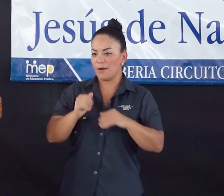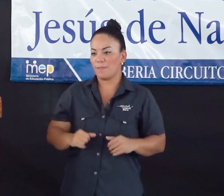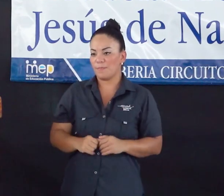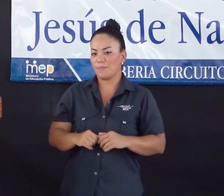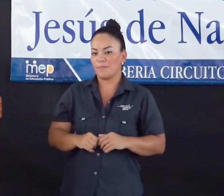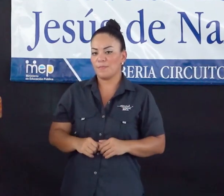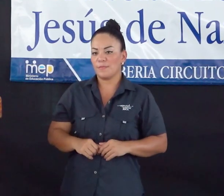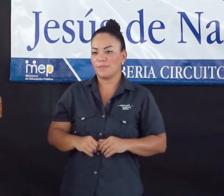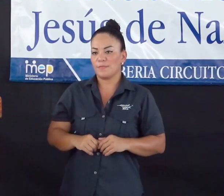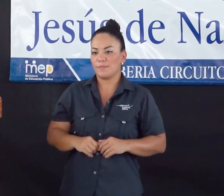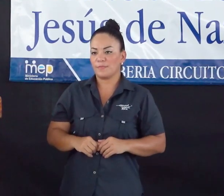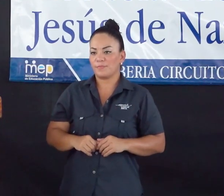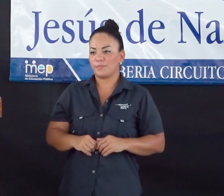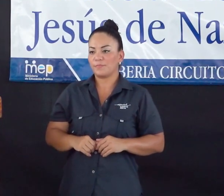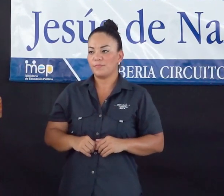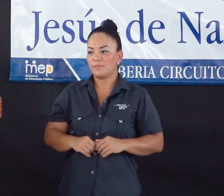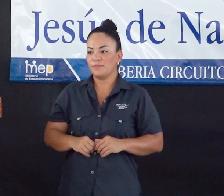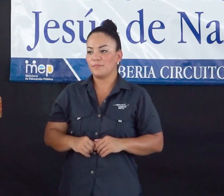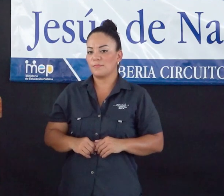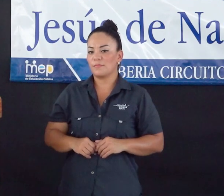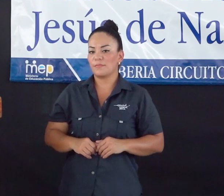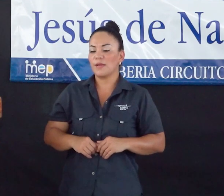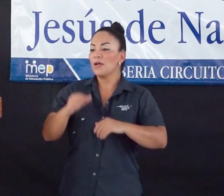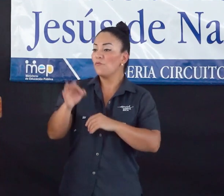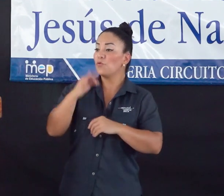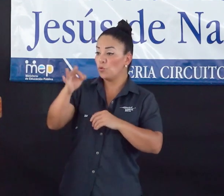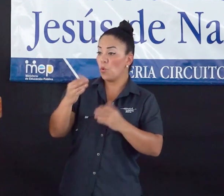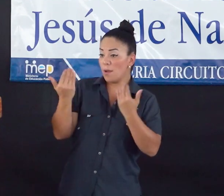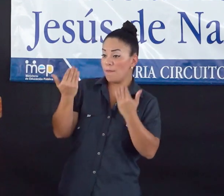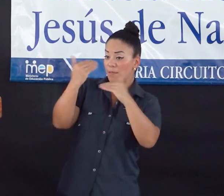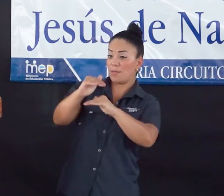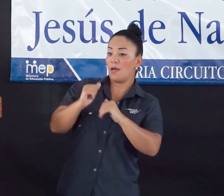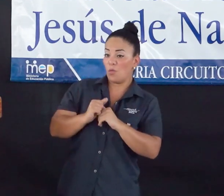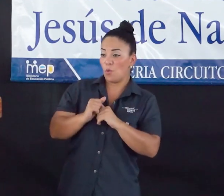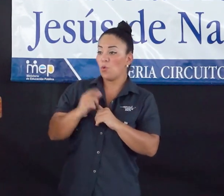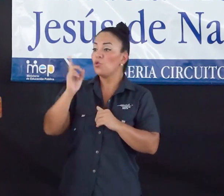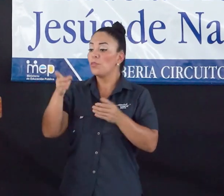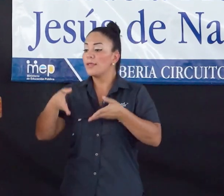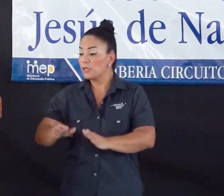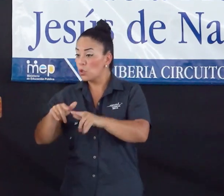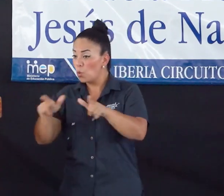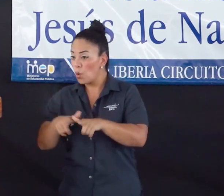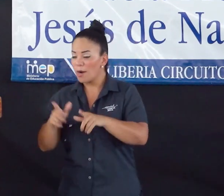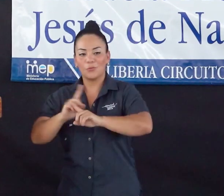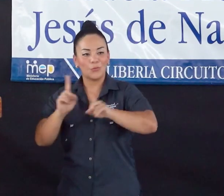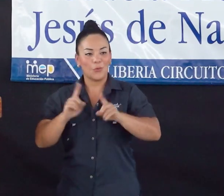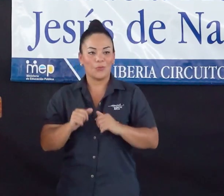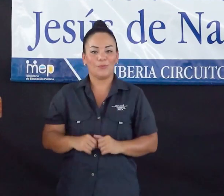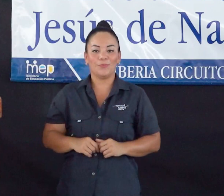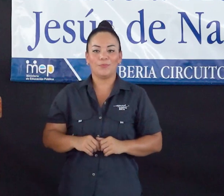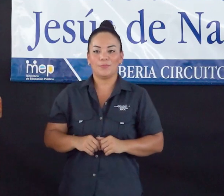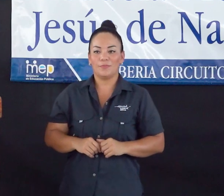Donde no es el futuro, no está limitado por dónde nació esa